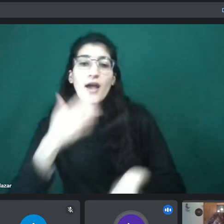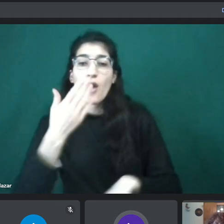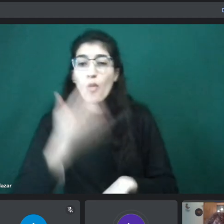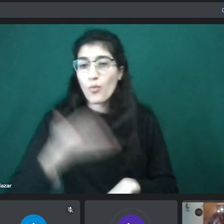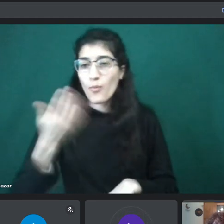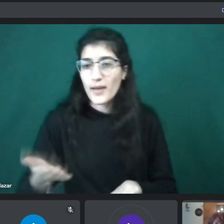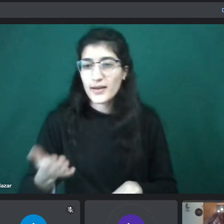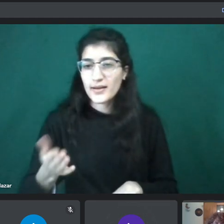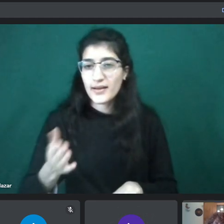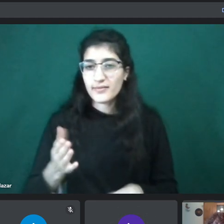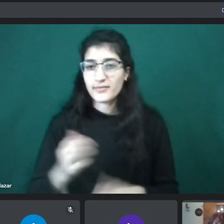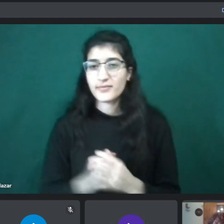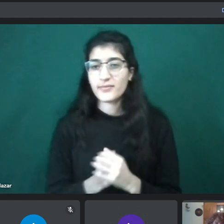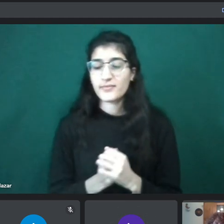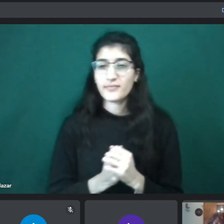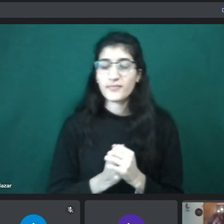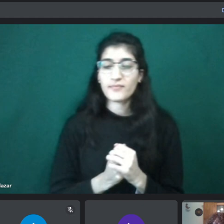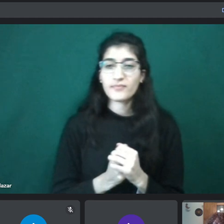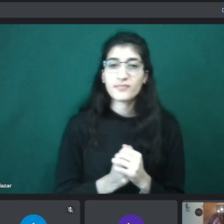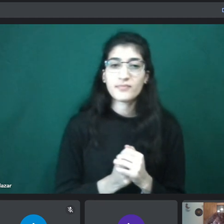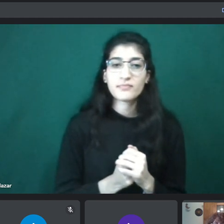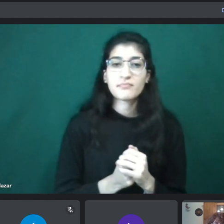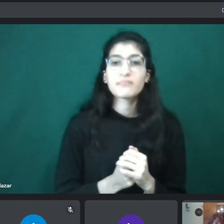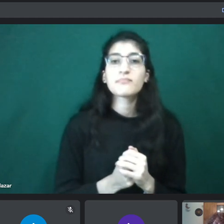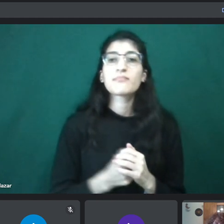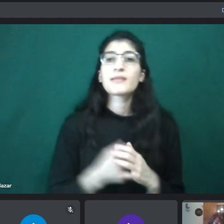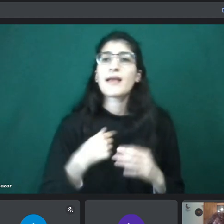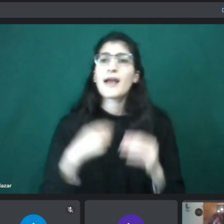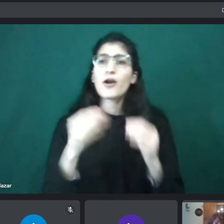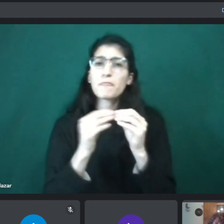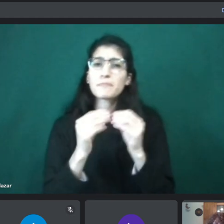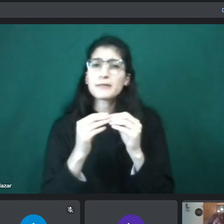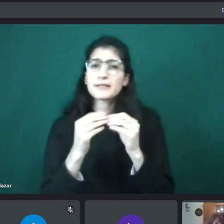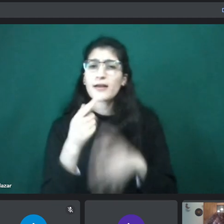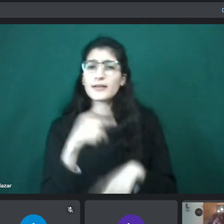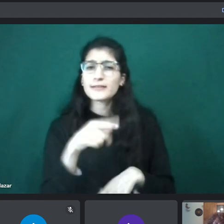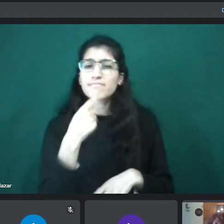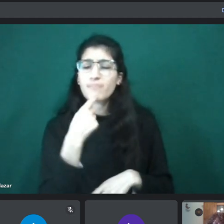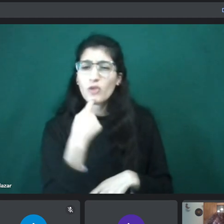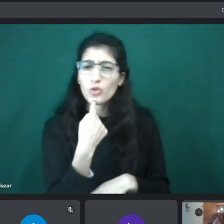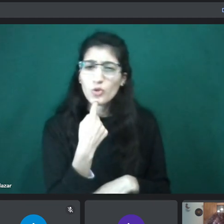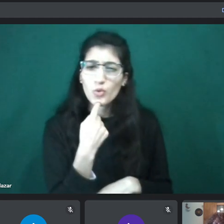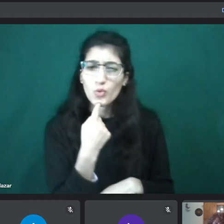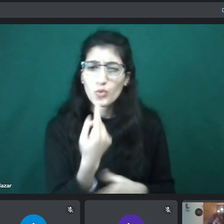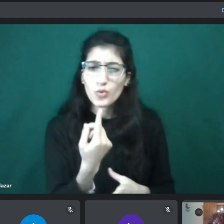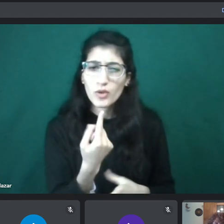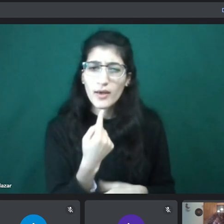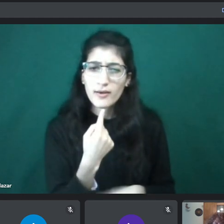ajá. Ya ahí tenía duda en cuanto a cómo traducir.